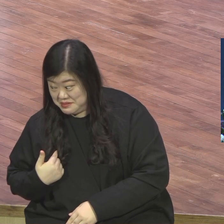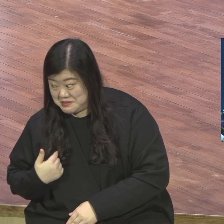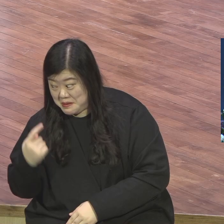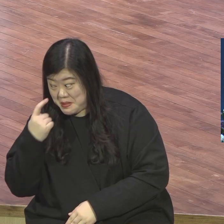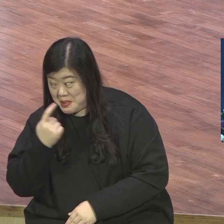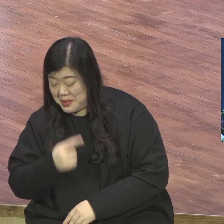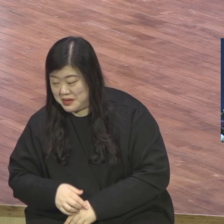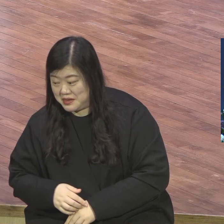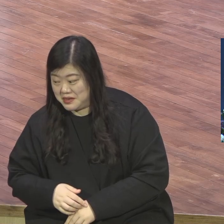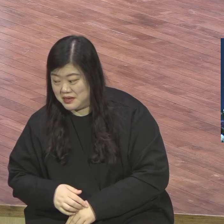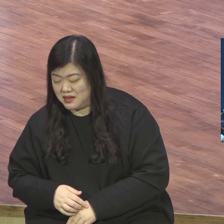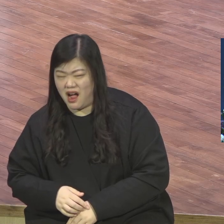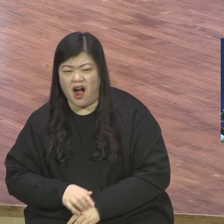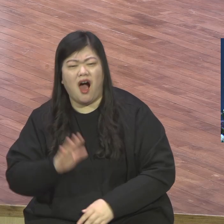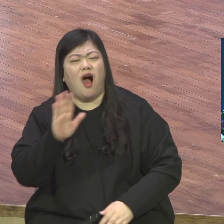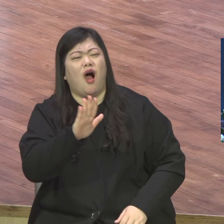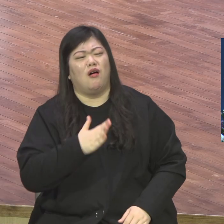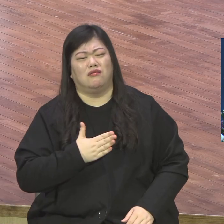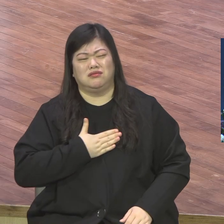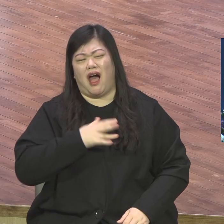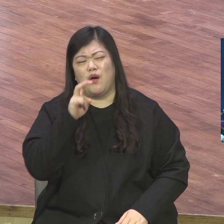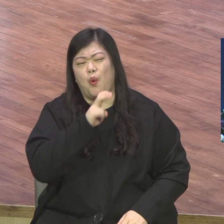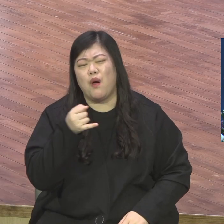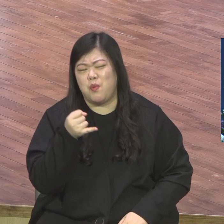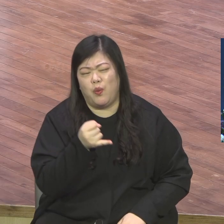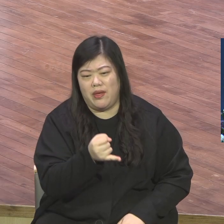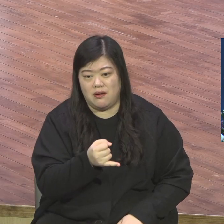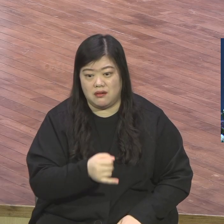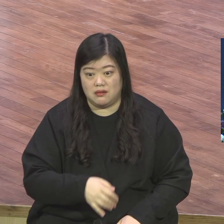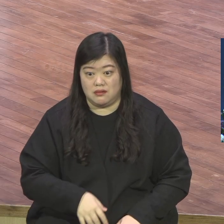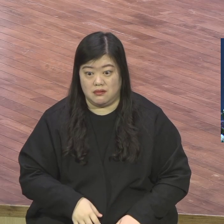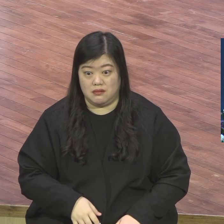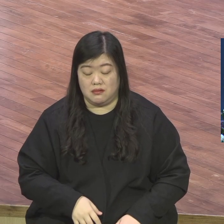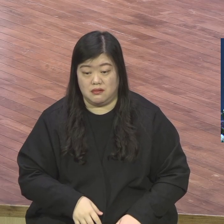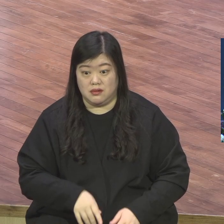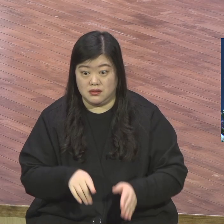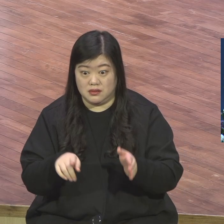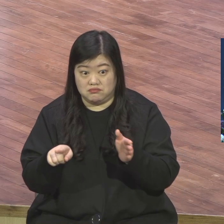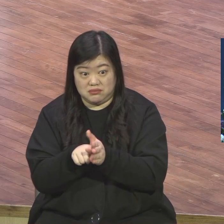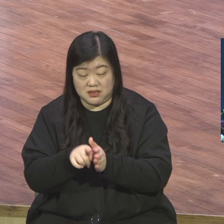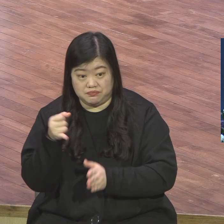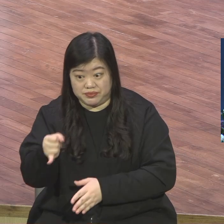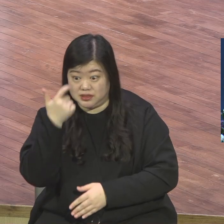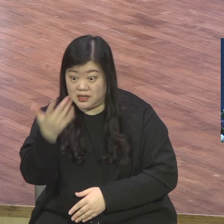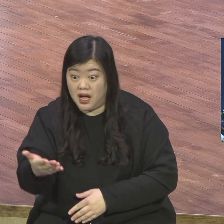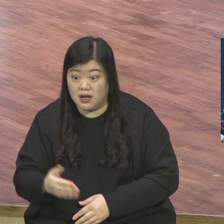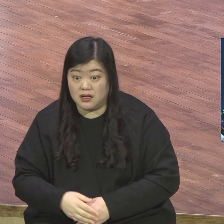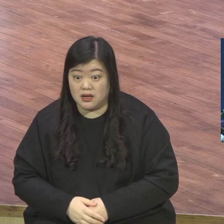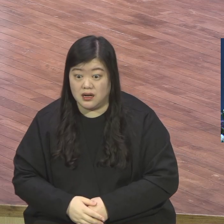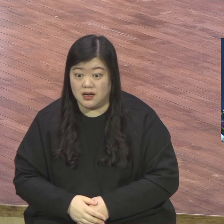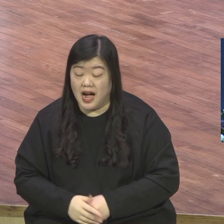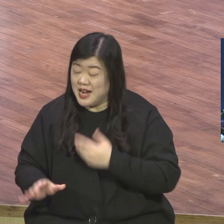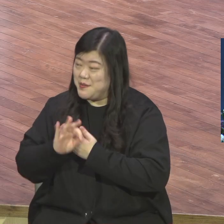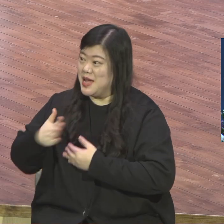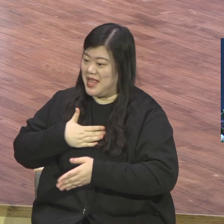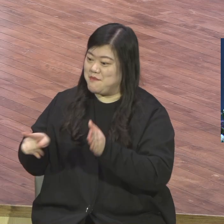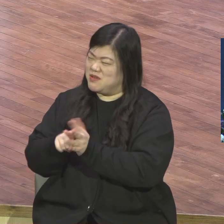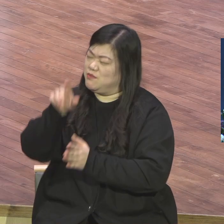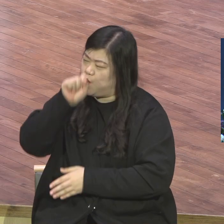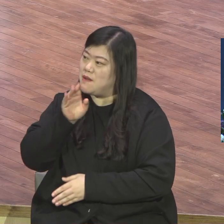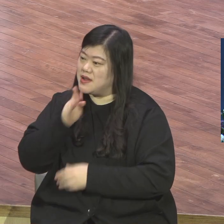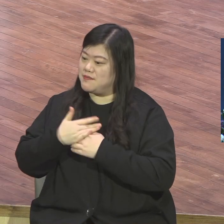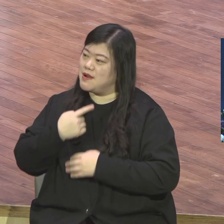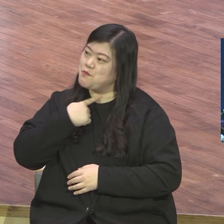하잖아요. 난 노래 못 불러 그런 소리하면 은혜 못 받아서 그 말 똑같아. 그렇다고 노래방 가라 그 말이 아니고